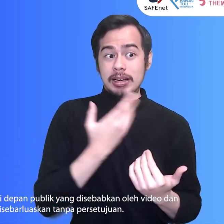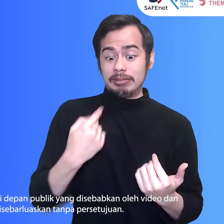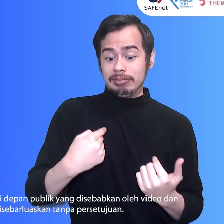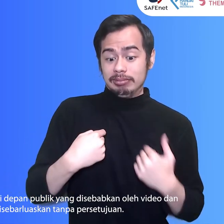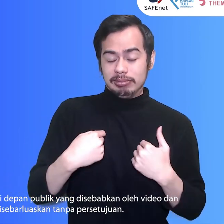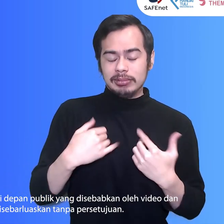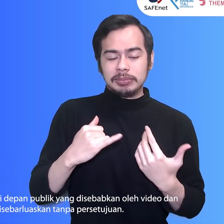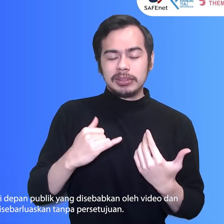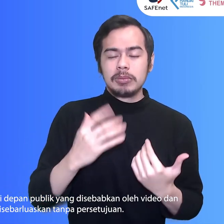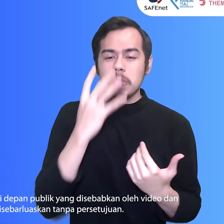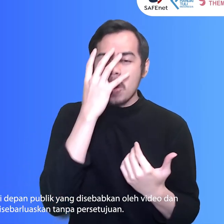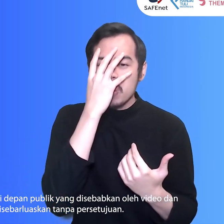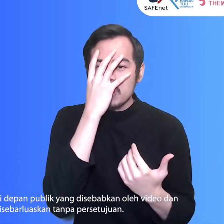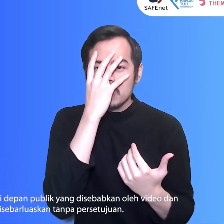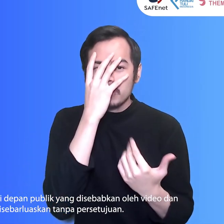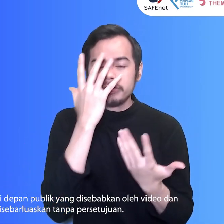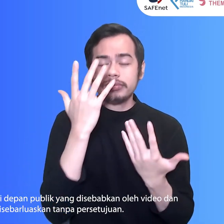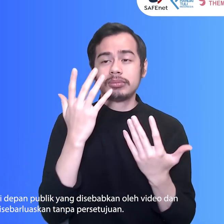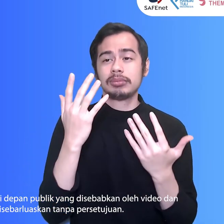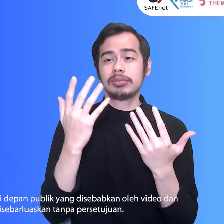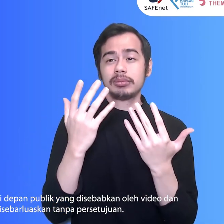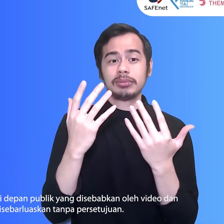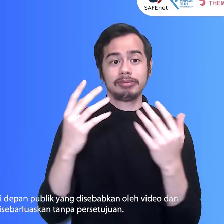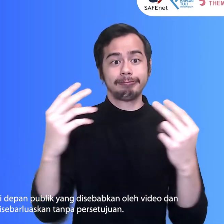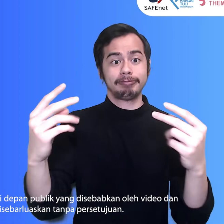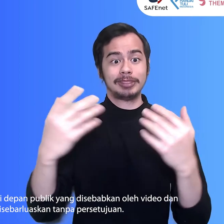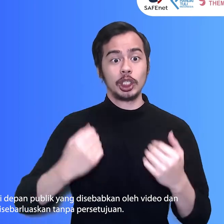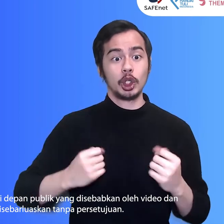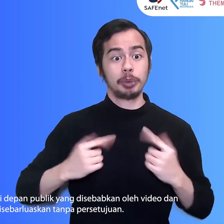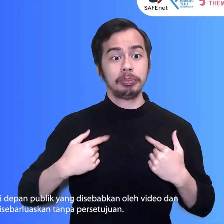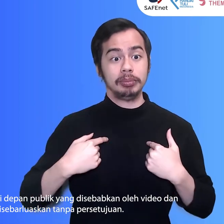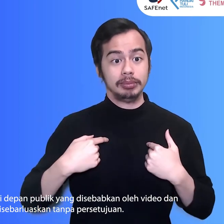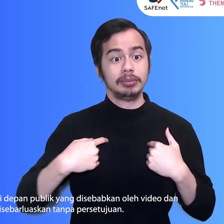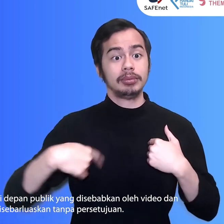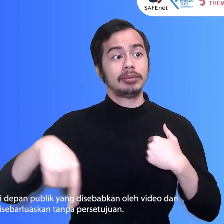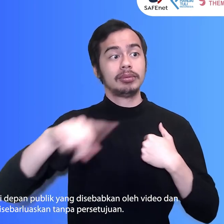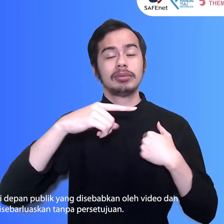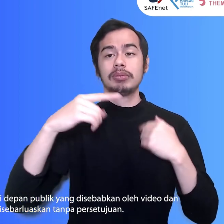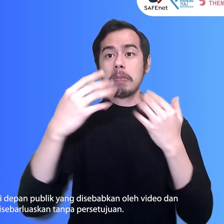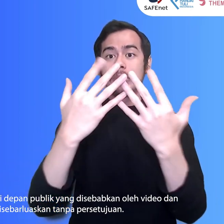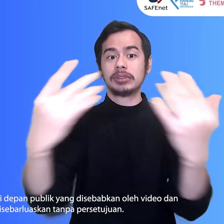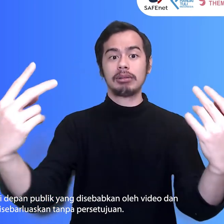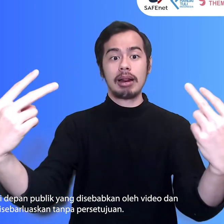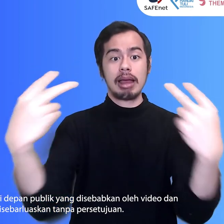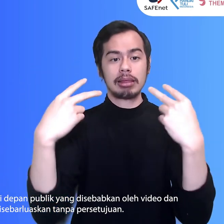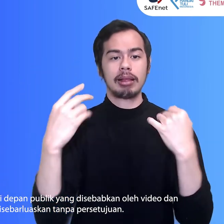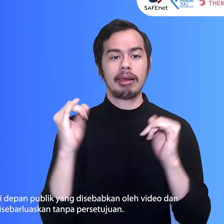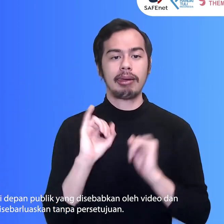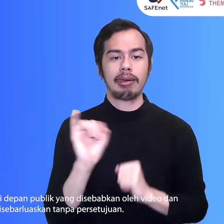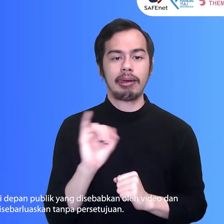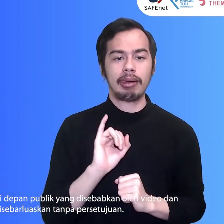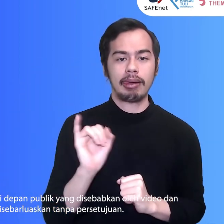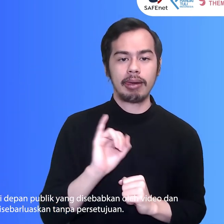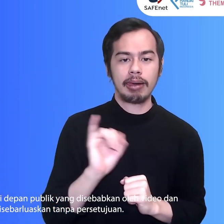Hai hal ini terjadi karena korban atau penyintas merasa dipermalukan dan diejek di depan publik